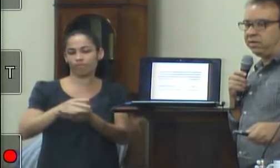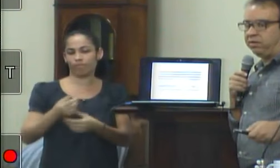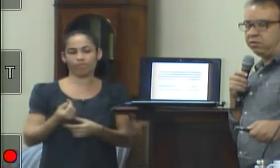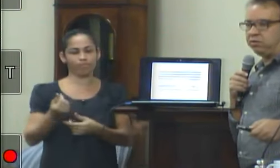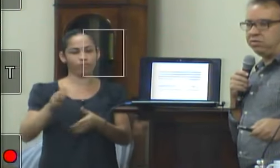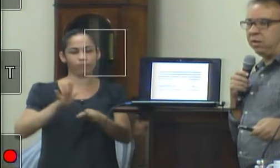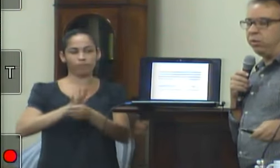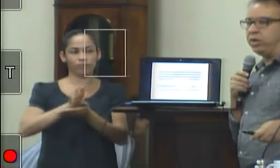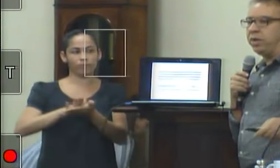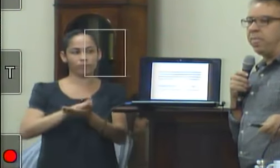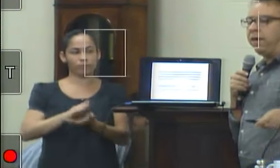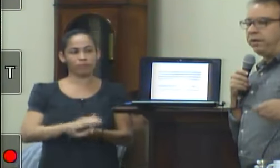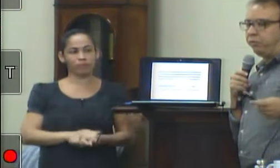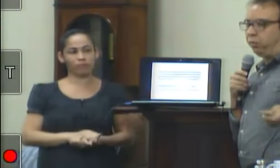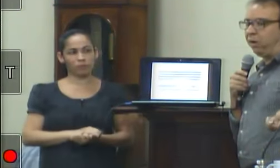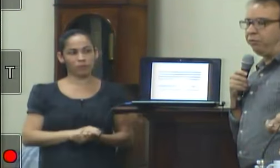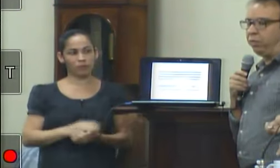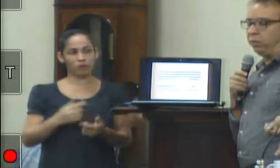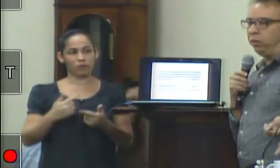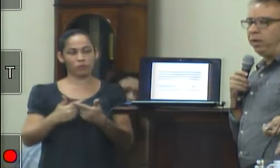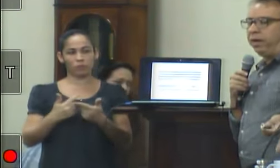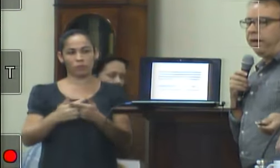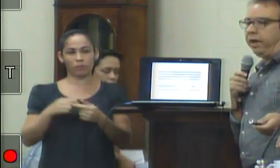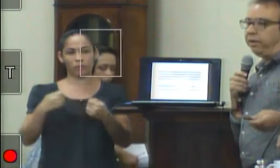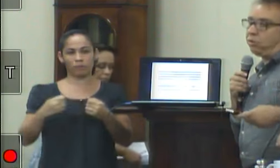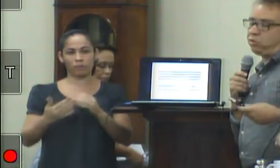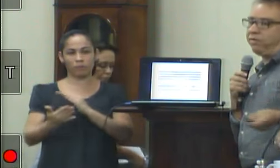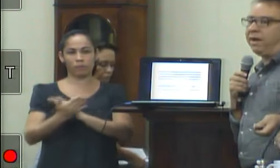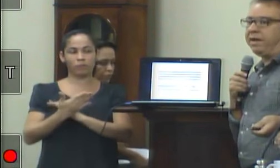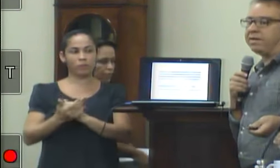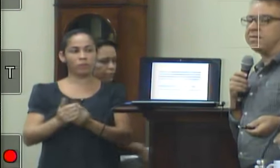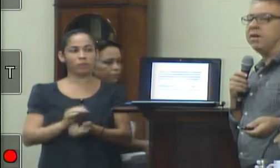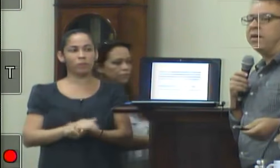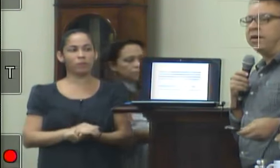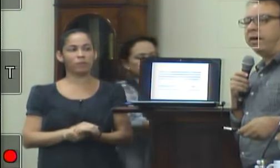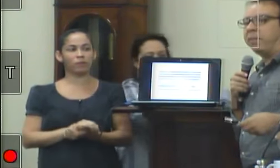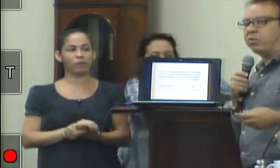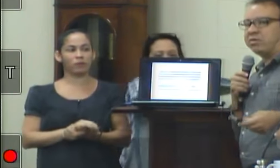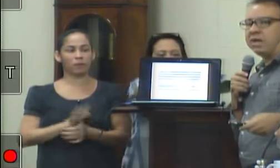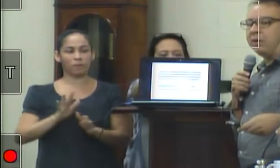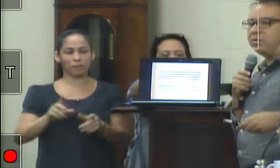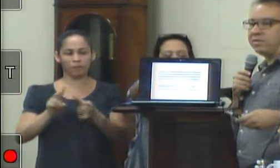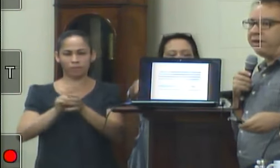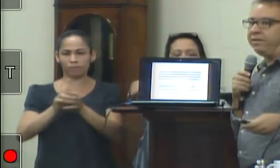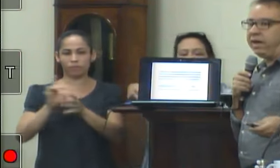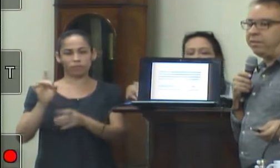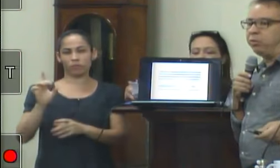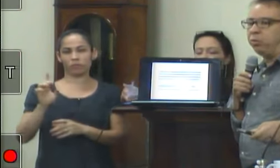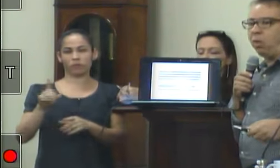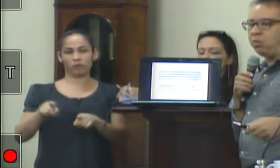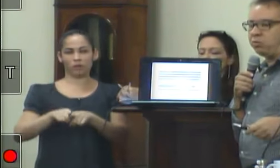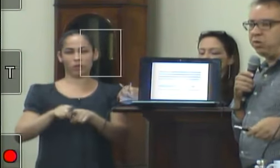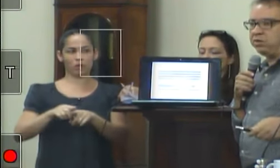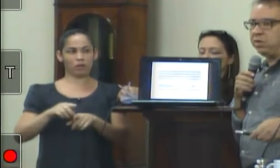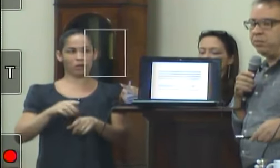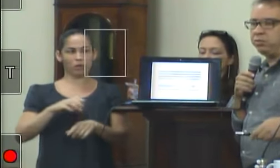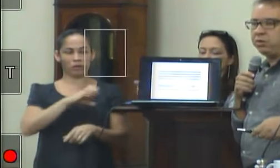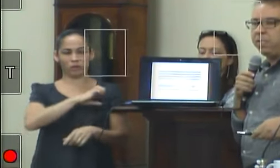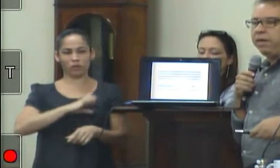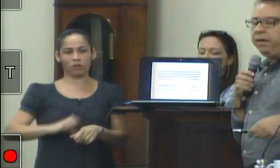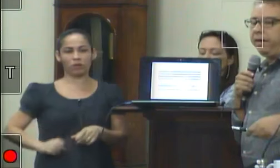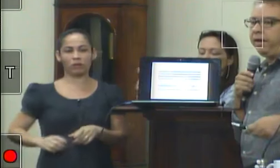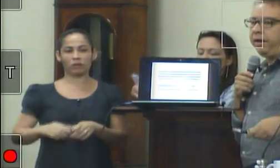ações e serviços de saúde, fundo a fundo. Não só Valença, mas o Estado está em débito com os